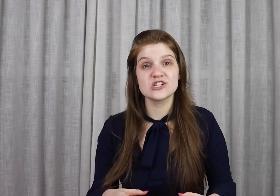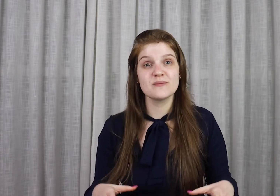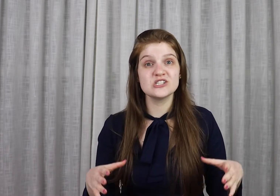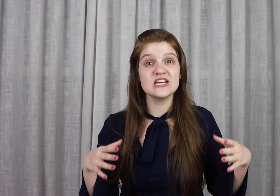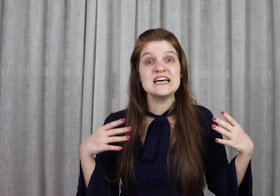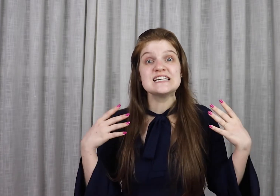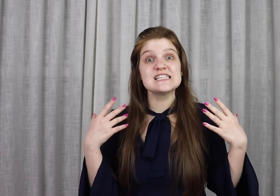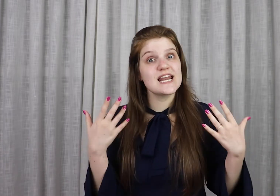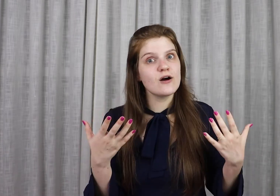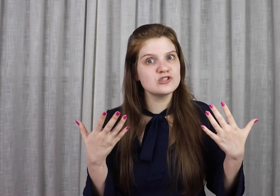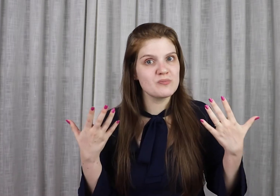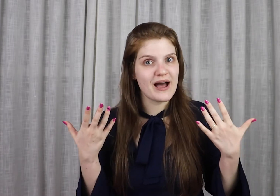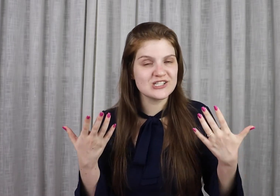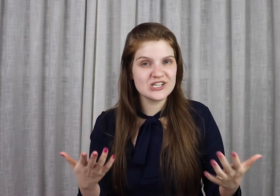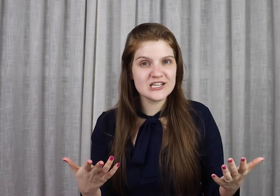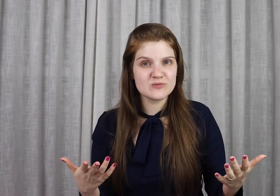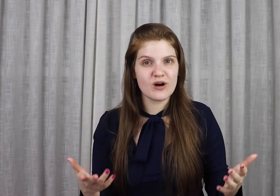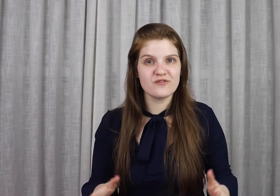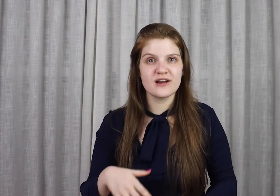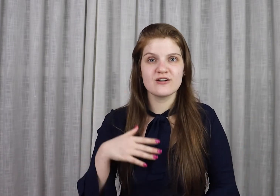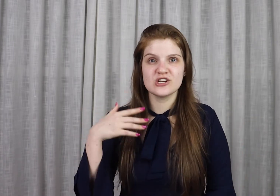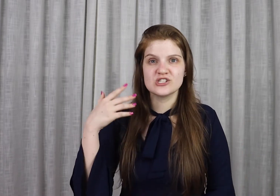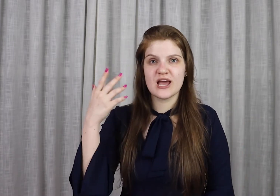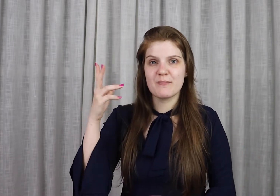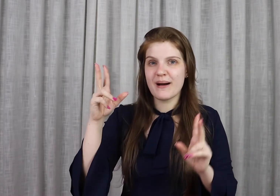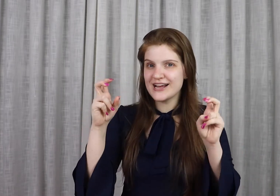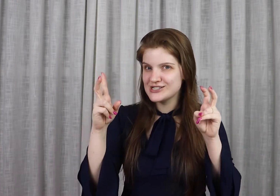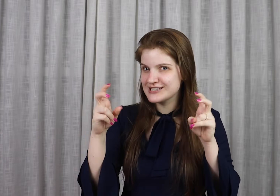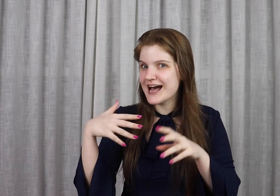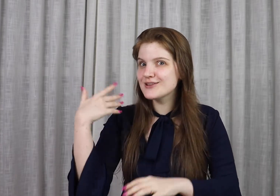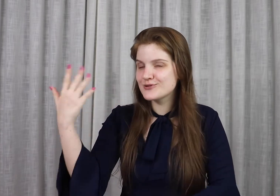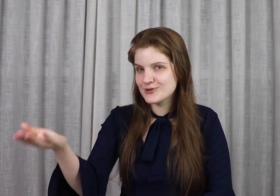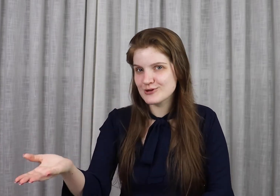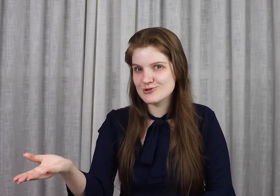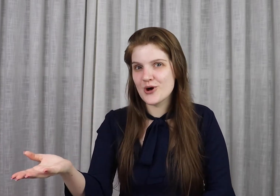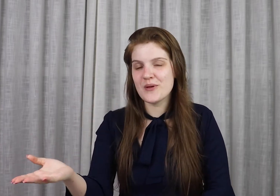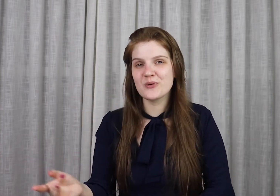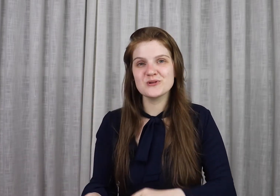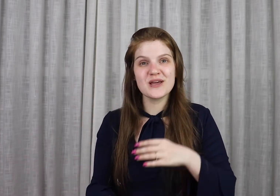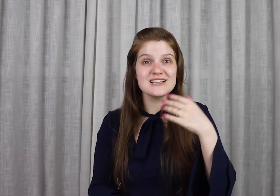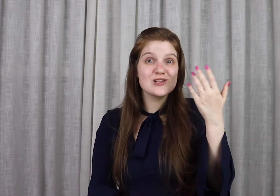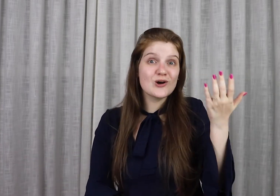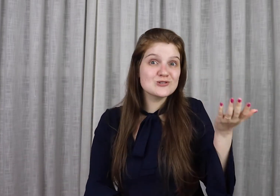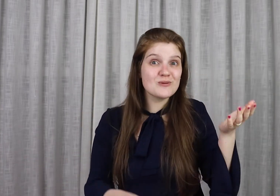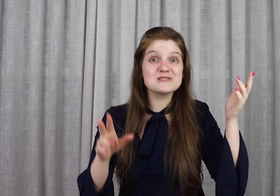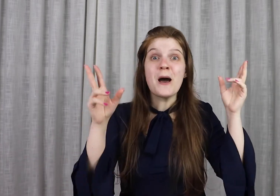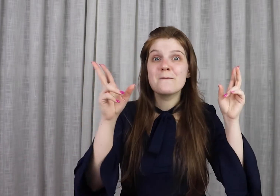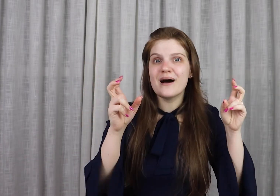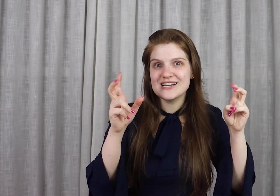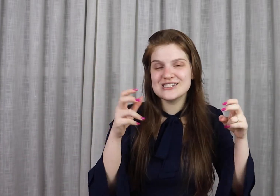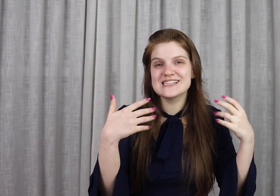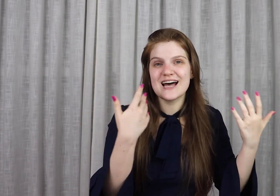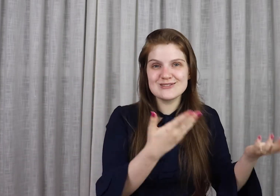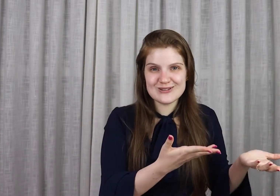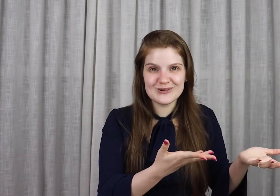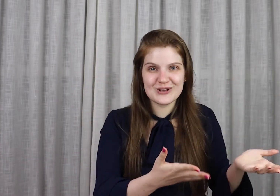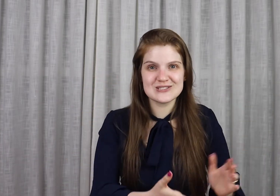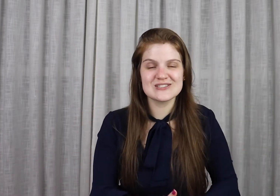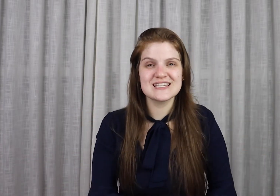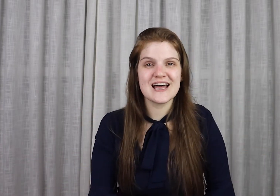chama de sinal de batismo, afinal a gente é batizado com o nosso nome em português, logo somos batizados com o nosso sinal